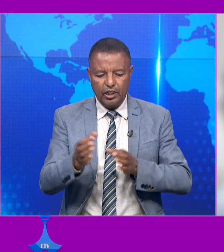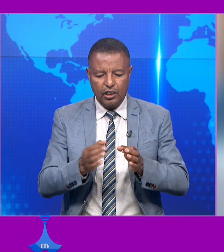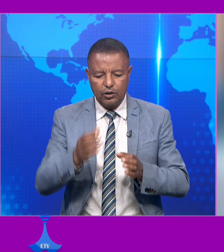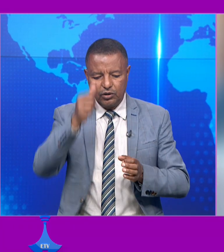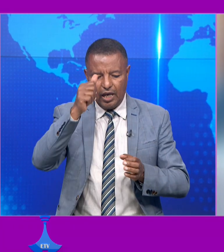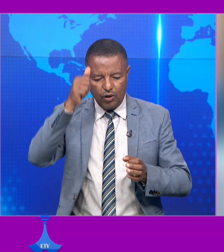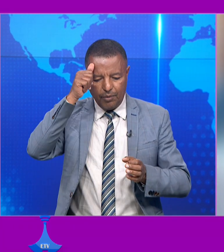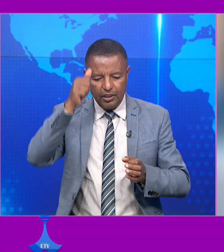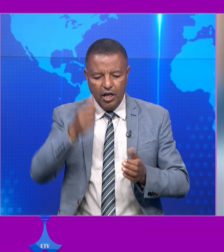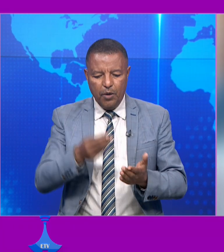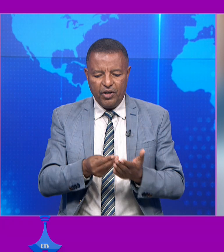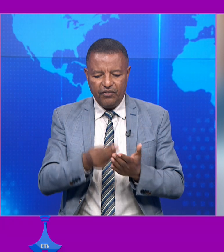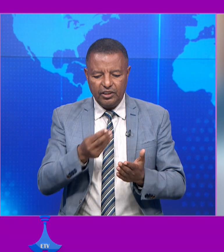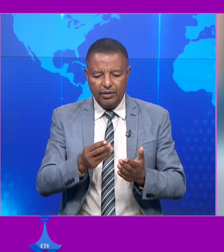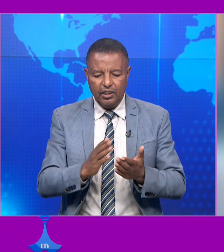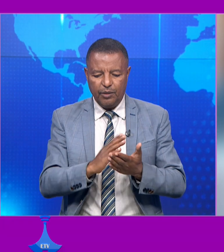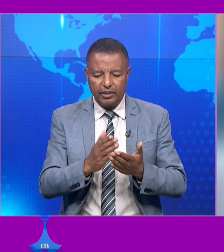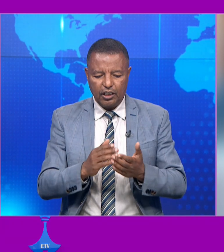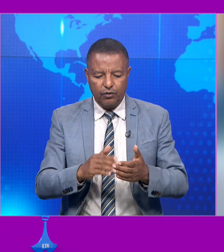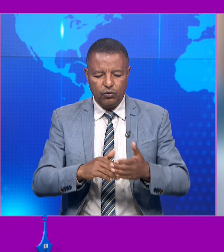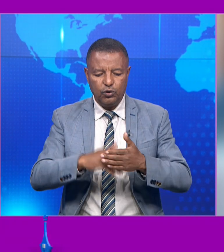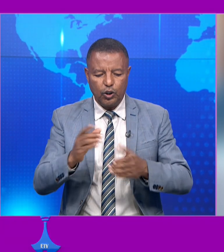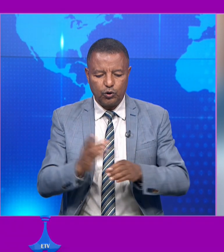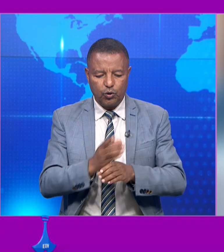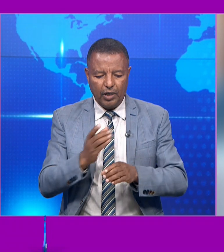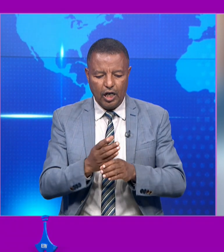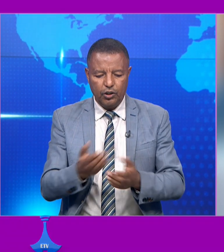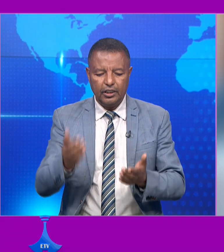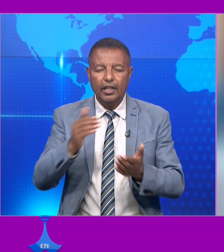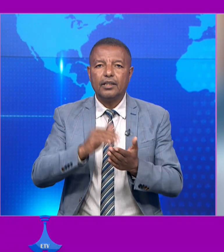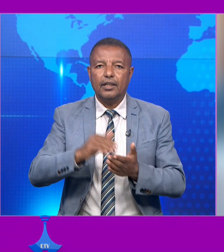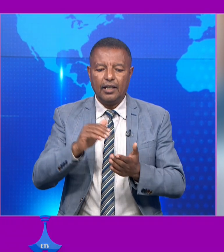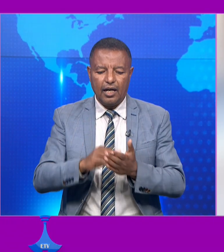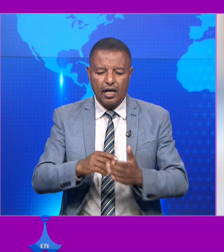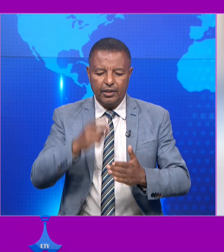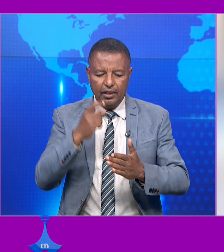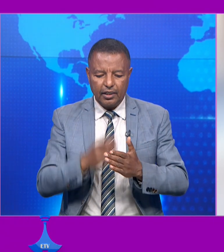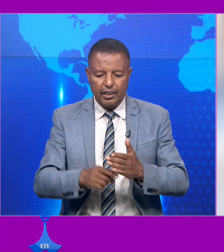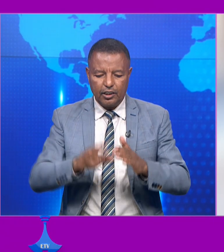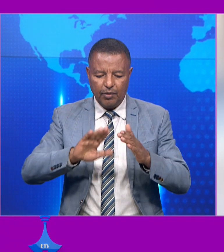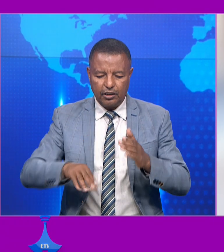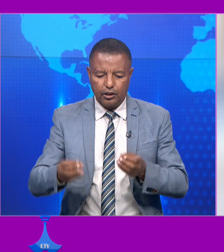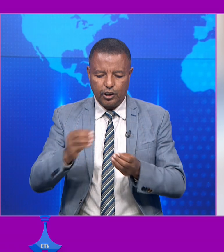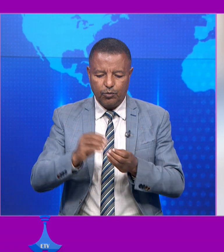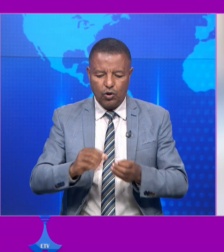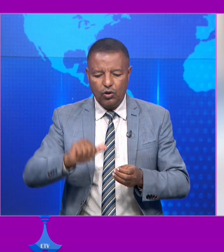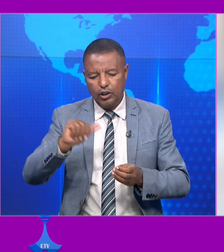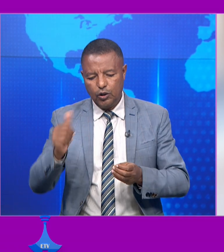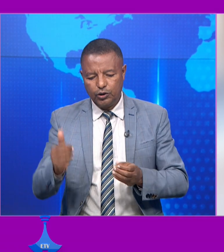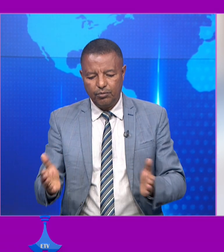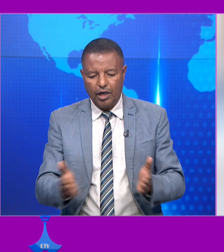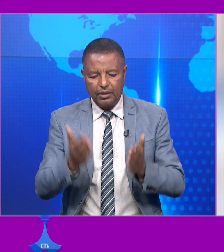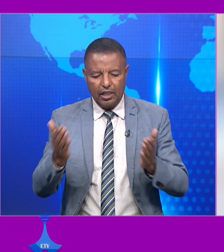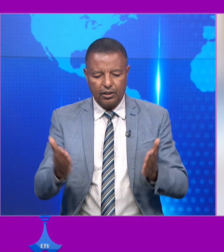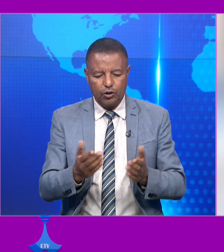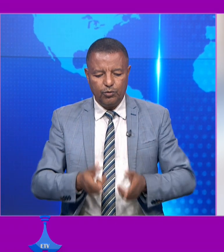መፈጠሩን የገለጹት አቶ አህመድ በኢንቨስትመንት ለሚሳተፉ የውጭ ኩባንያዎች ተደጋጋሚ ቀረጥ ማስቀረት ጨምሮ